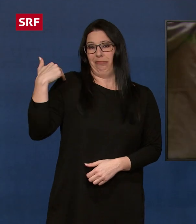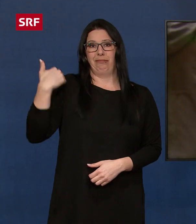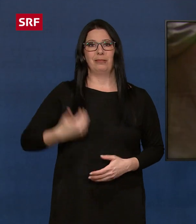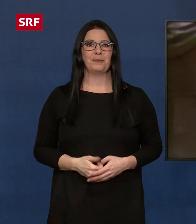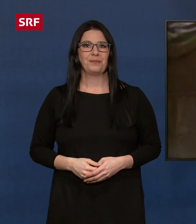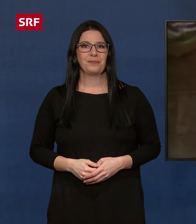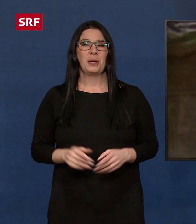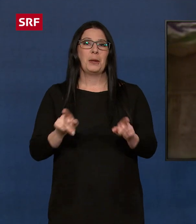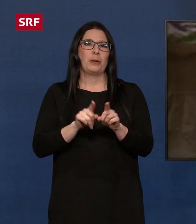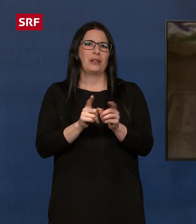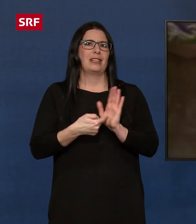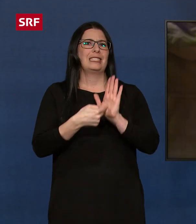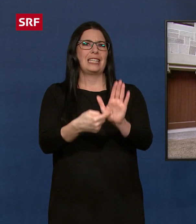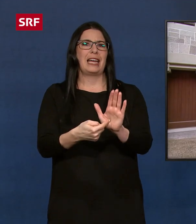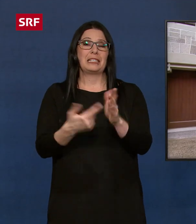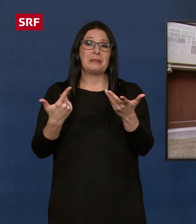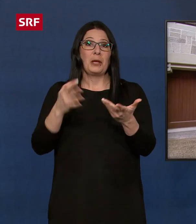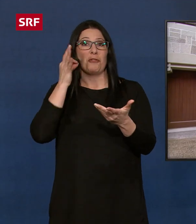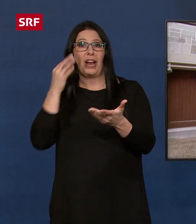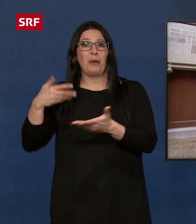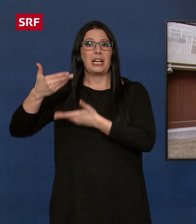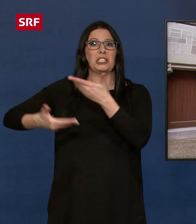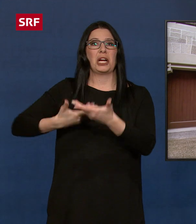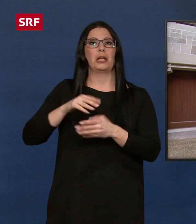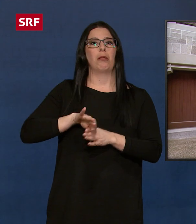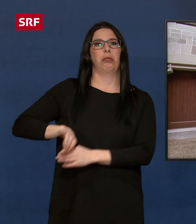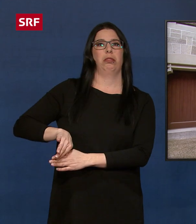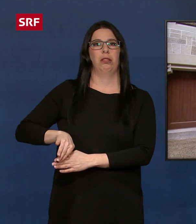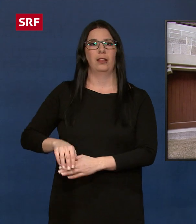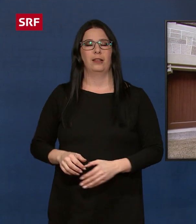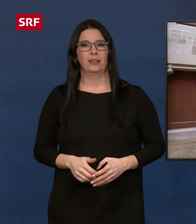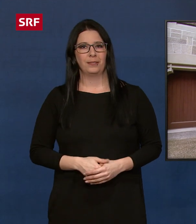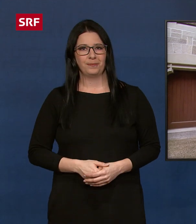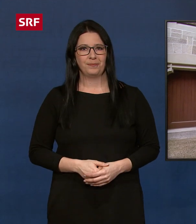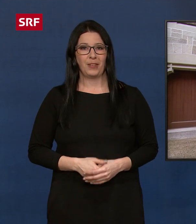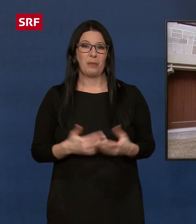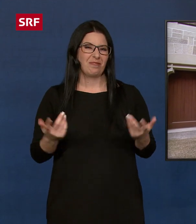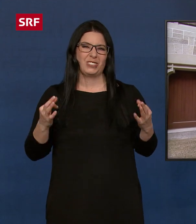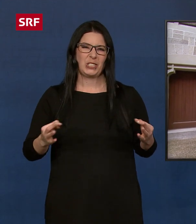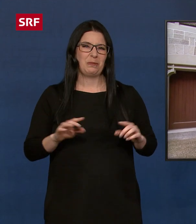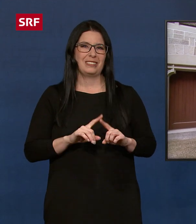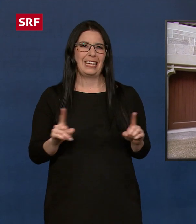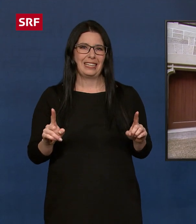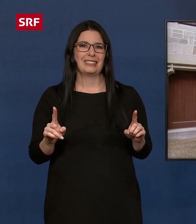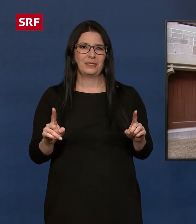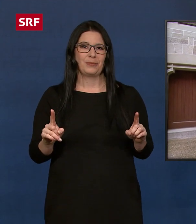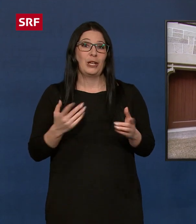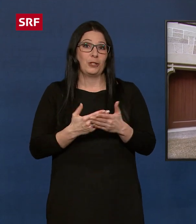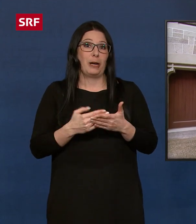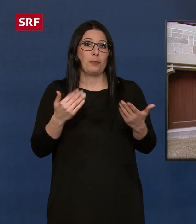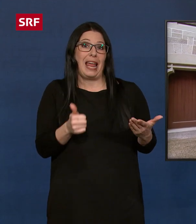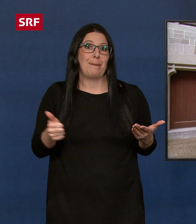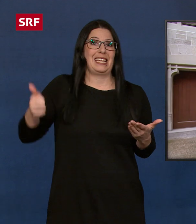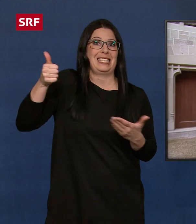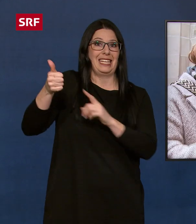man heute immer noch davon ausgeht, dass die Geschichte der Frauen nicht so wichtig ist. Aber dass das eben nicht stimmt, das sieht man gerade am Beispiel der